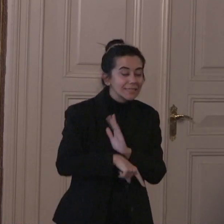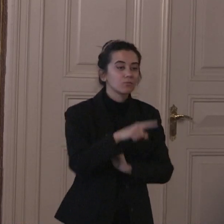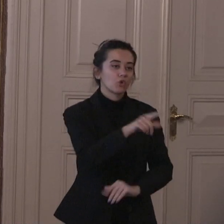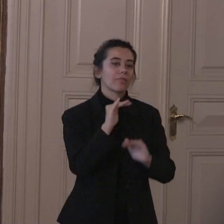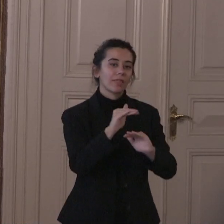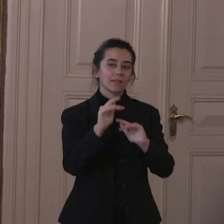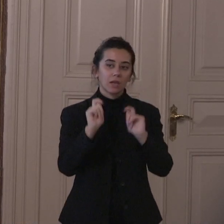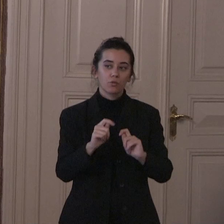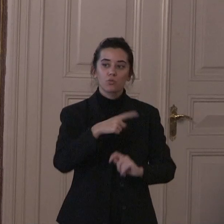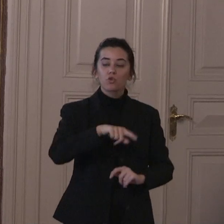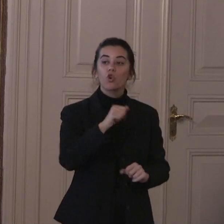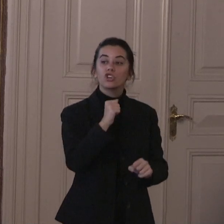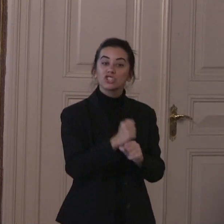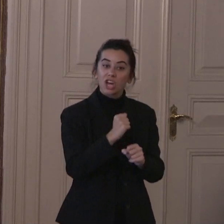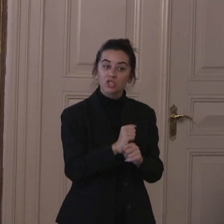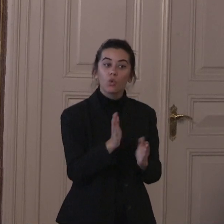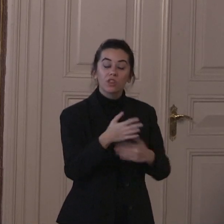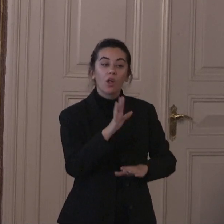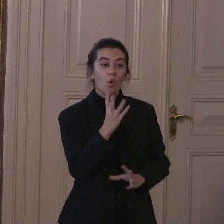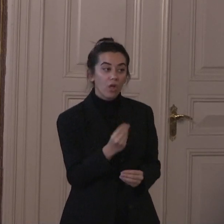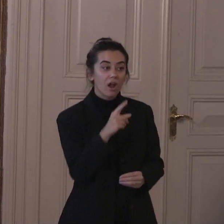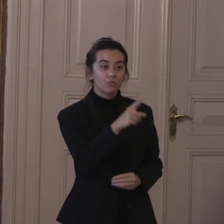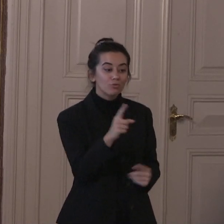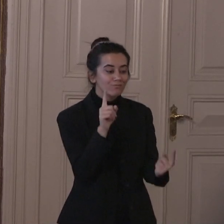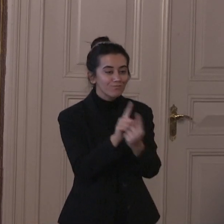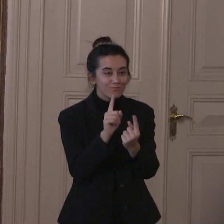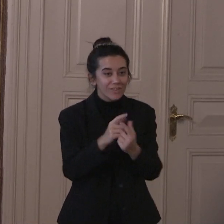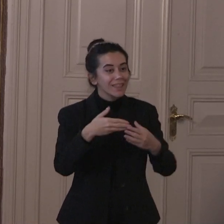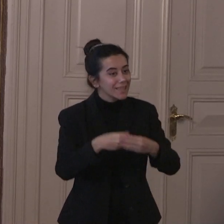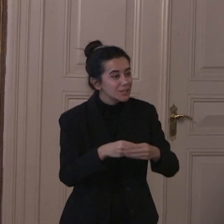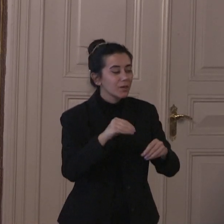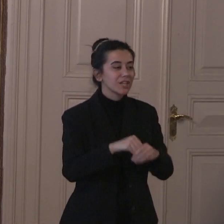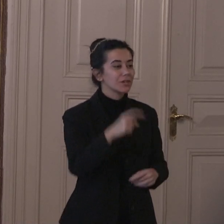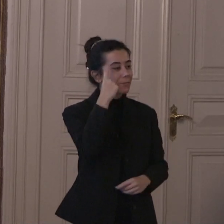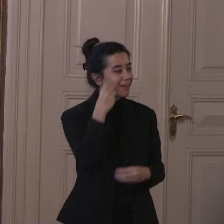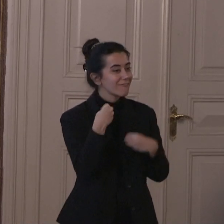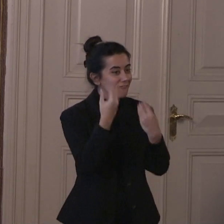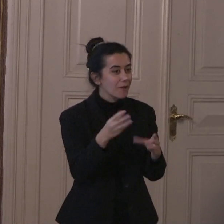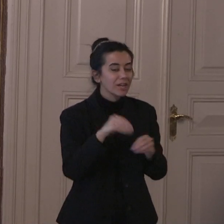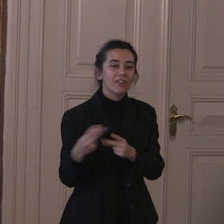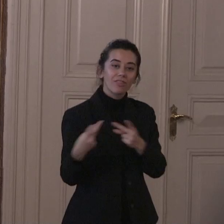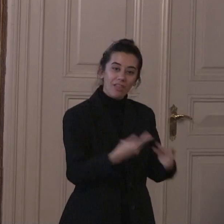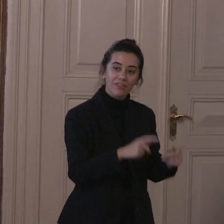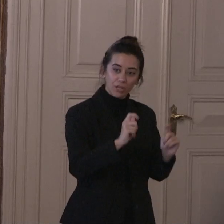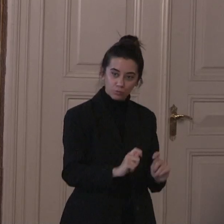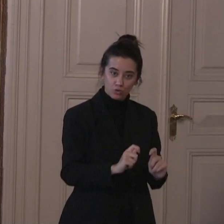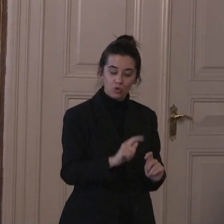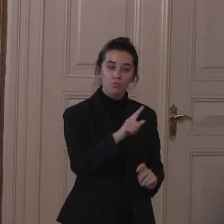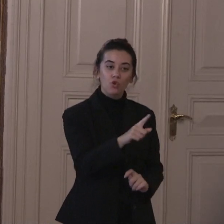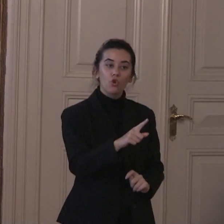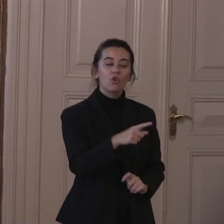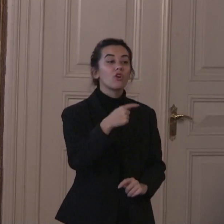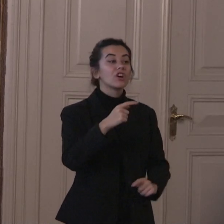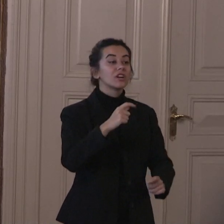yer alan ofislerimize yüz yüze şekilde tanışmak ve üniversiteye dair bilgi vermek amacıyla davet ediyoruz. Oryantasyon